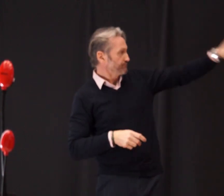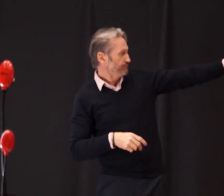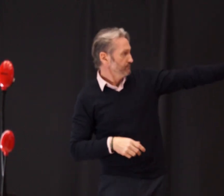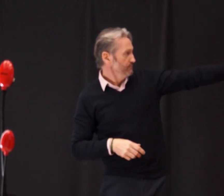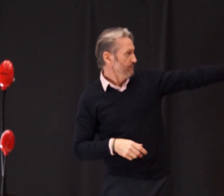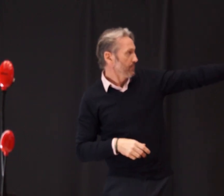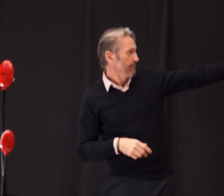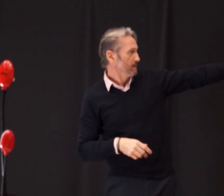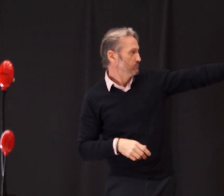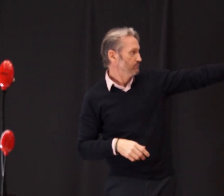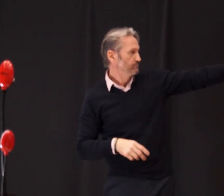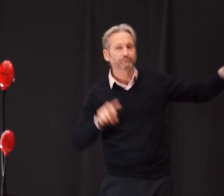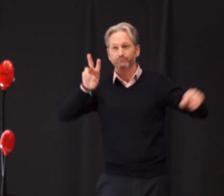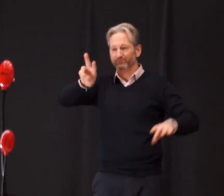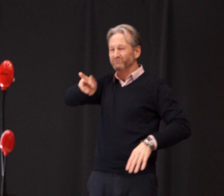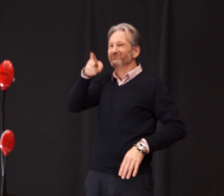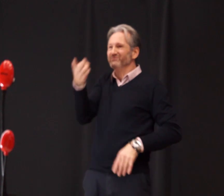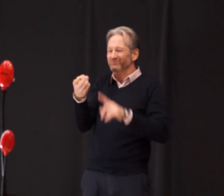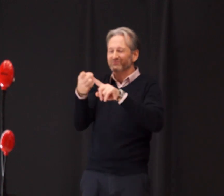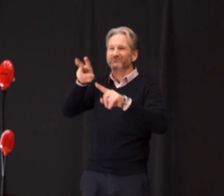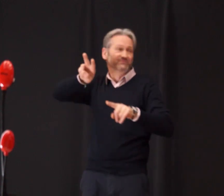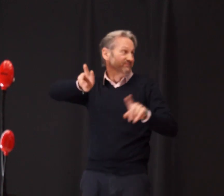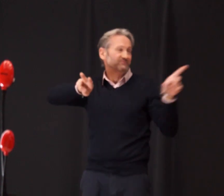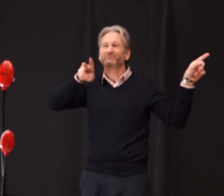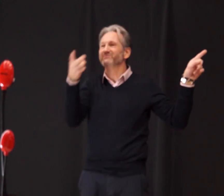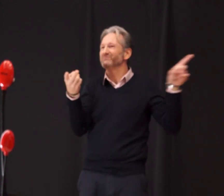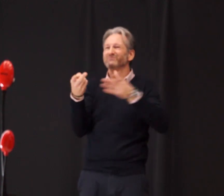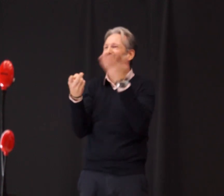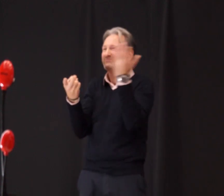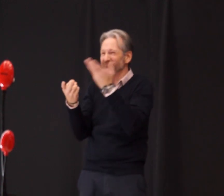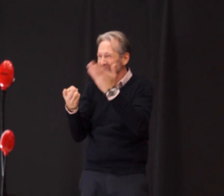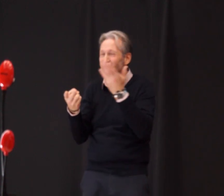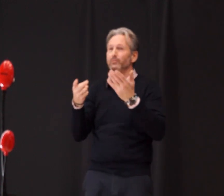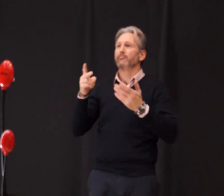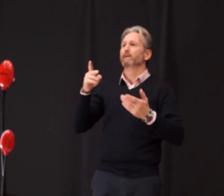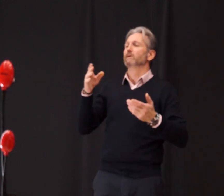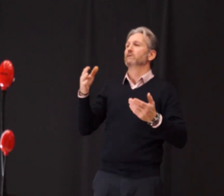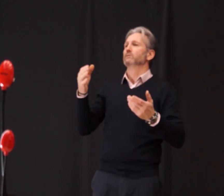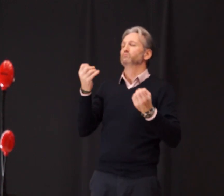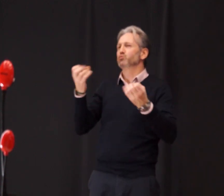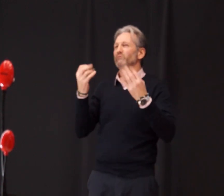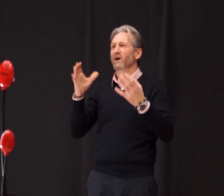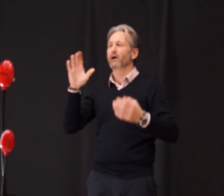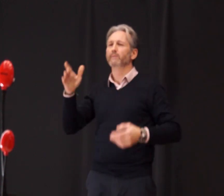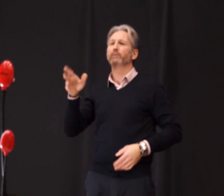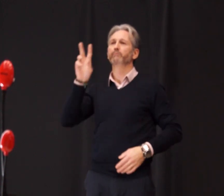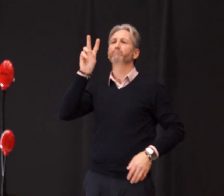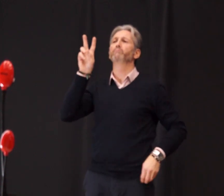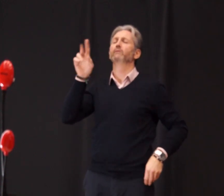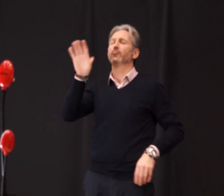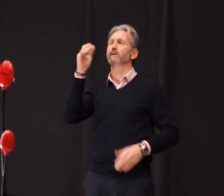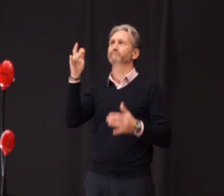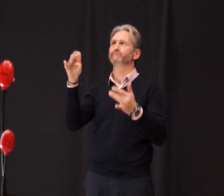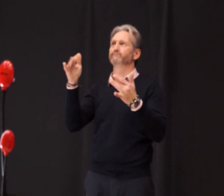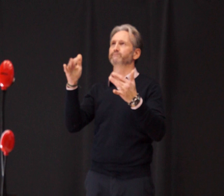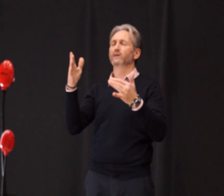permet comme ça de vraiment distinguer des formes de négation qui sont propres à la langue des signes. La troisième forme, dite inversée,